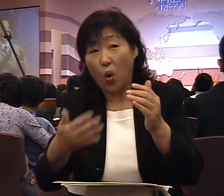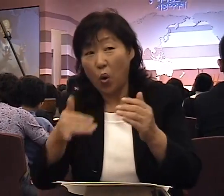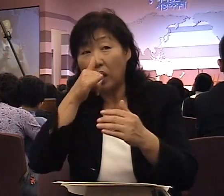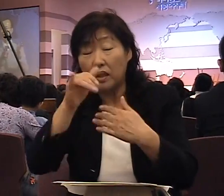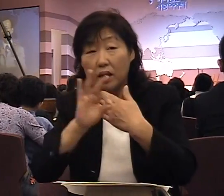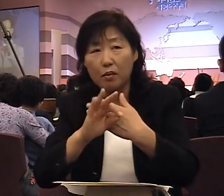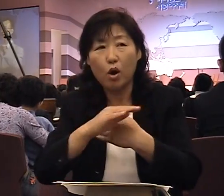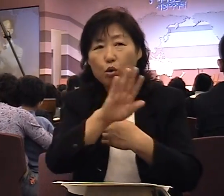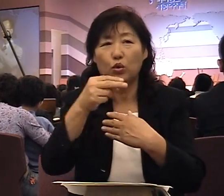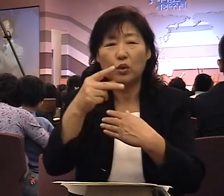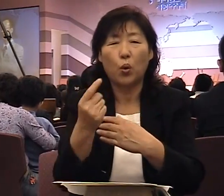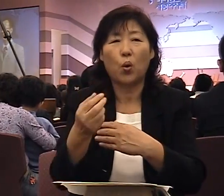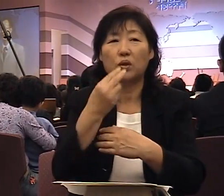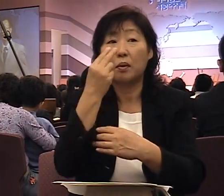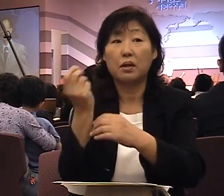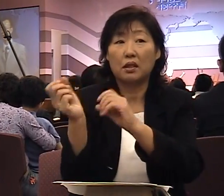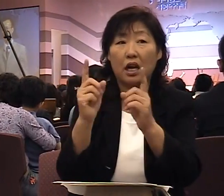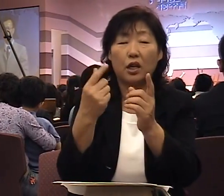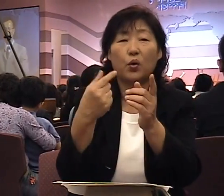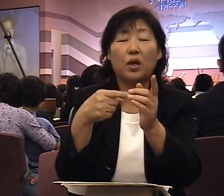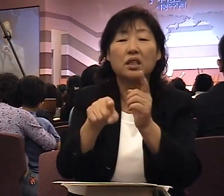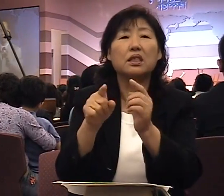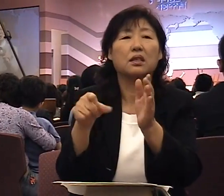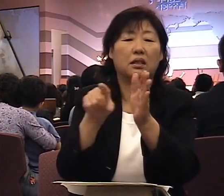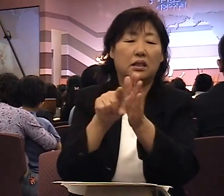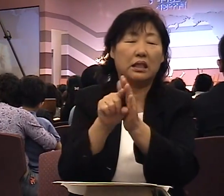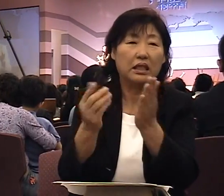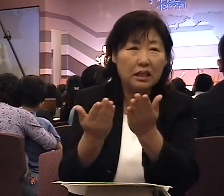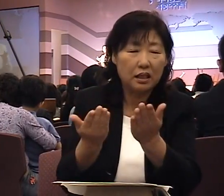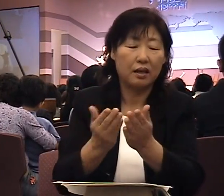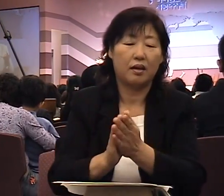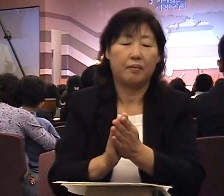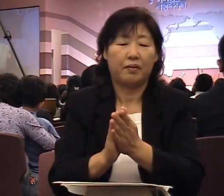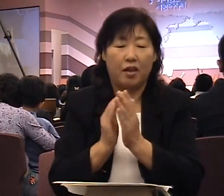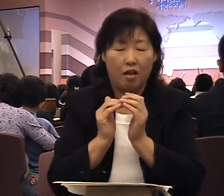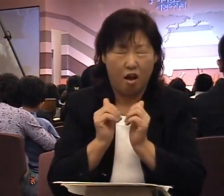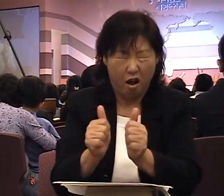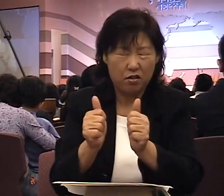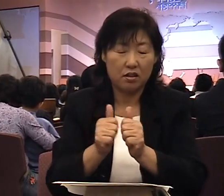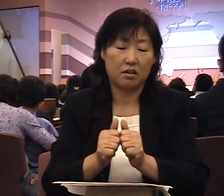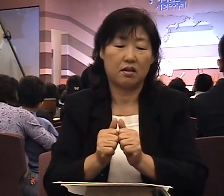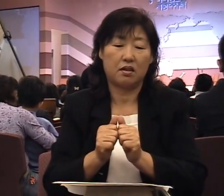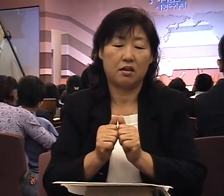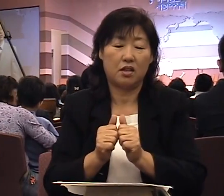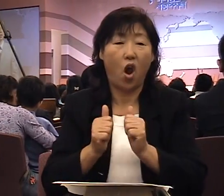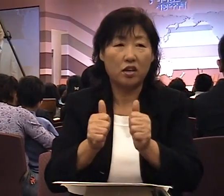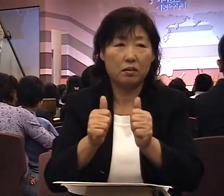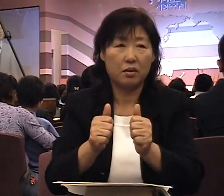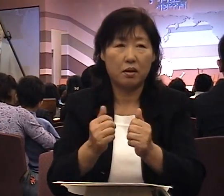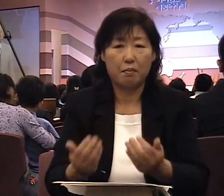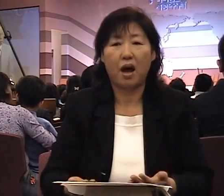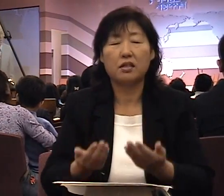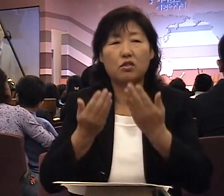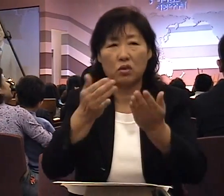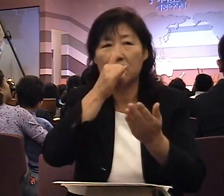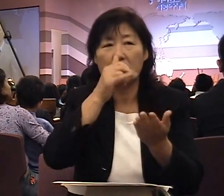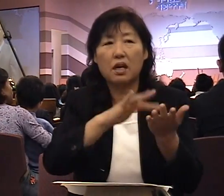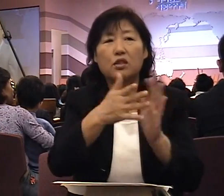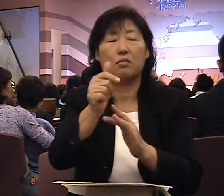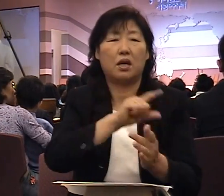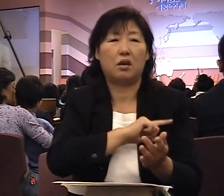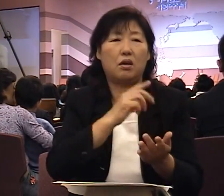우리도 생명을 살리는 그 일에 우리의 열정과 열심을 바칠 수 있기를 예수님의 이름으로